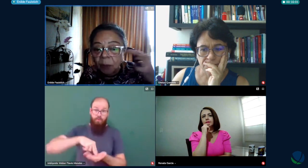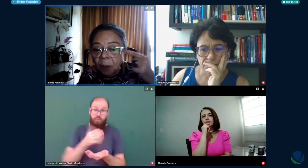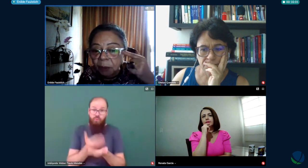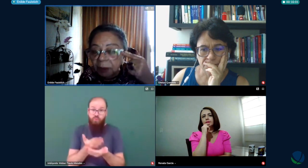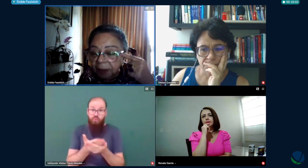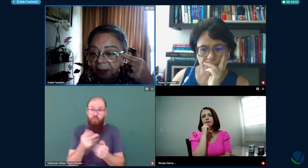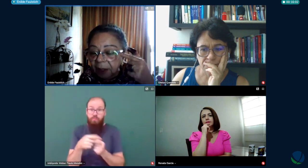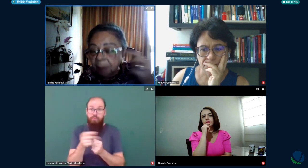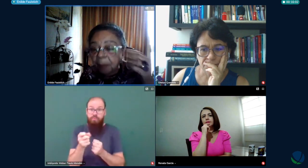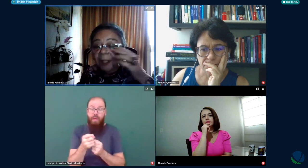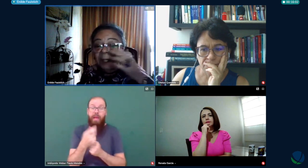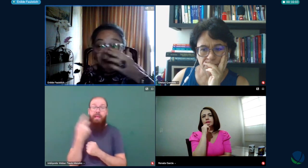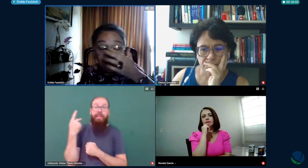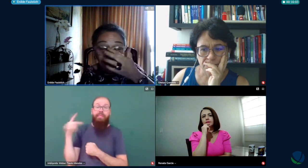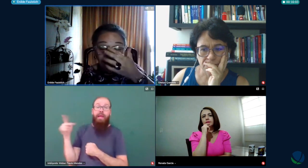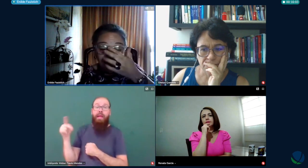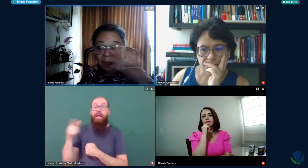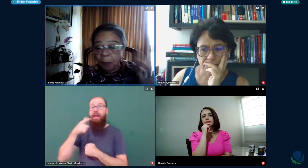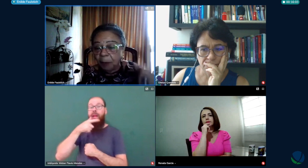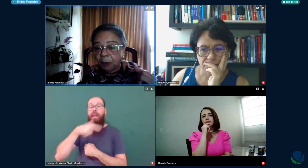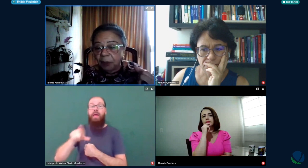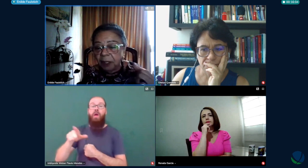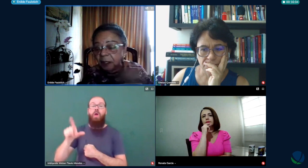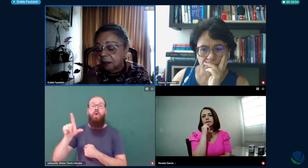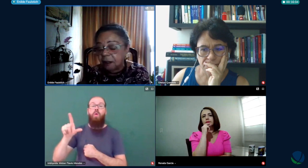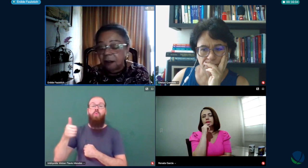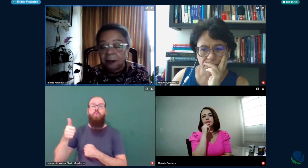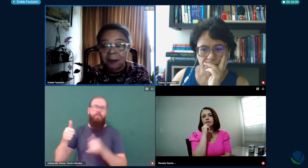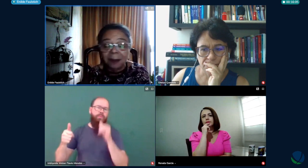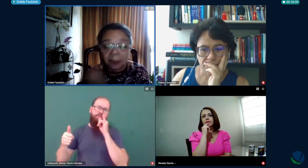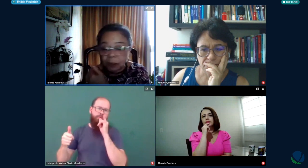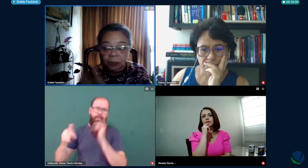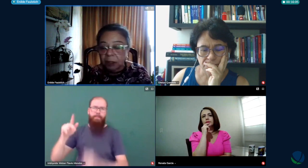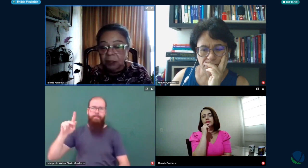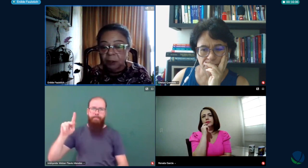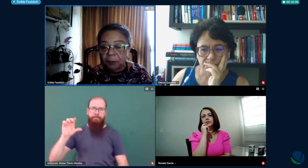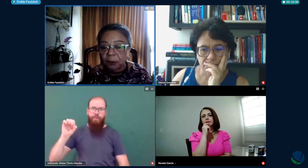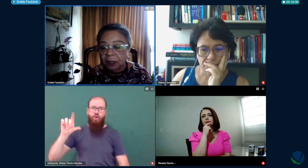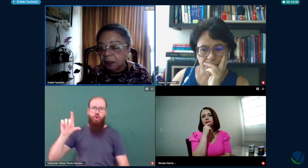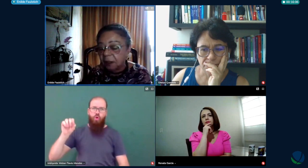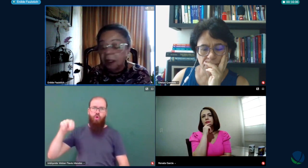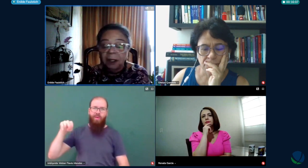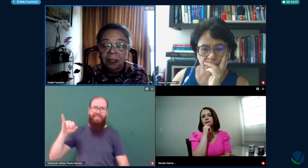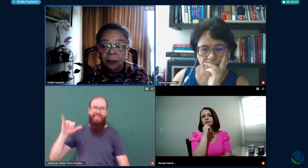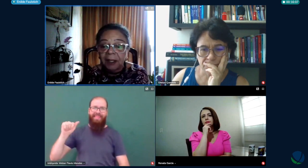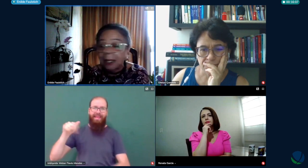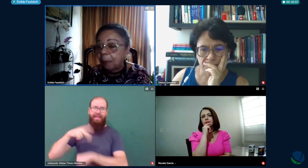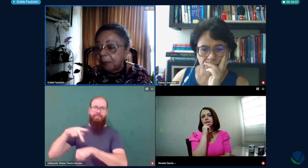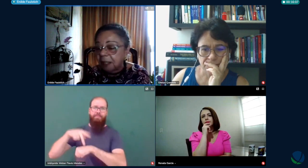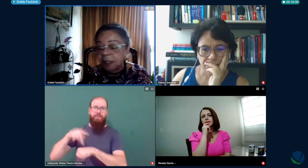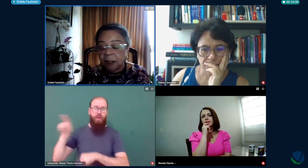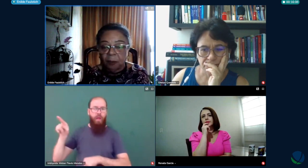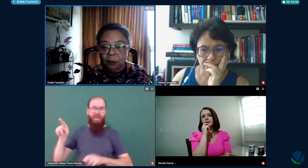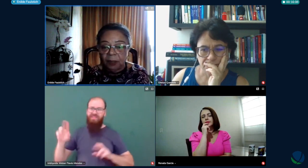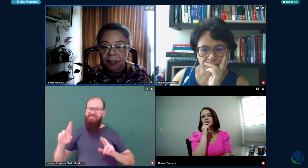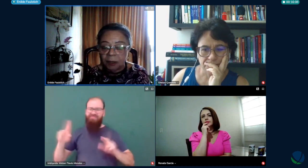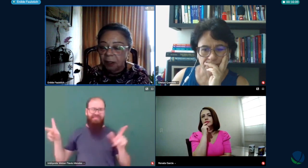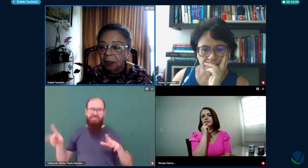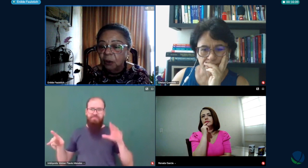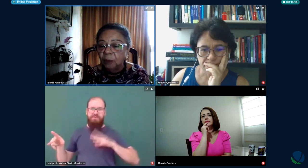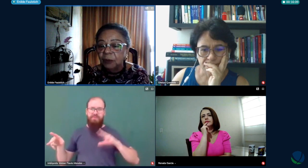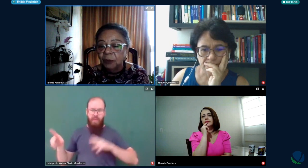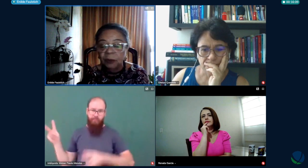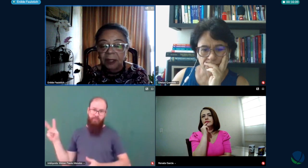A língua 1 dele é o polonês, que é tão distante do português, e ele vem, ele aprende aqui um